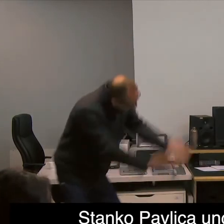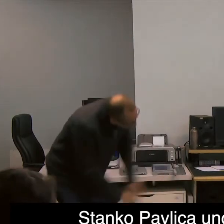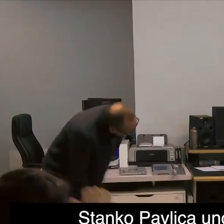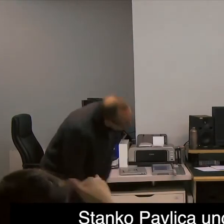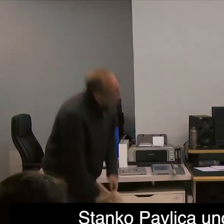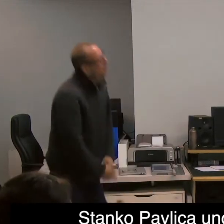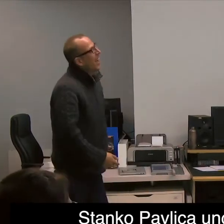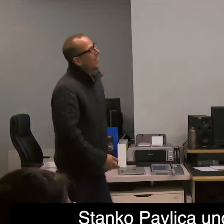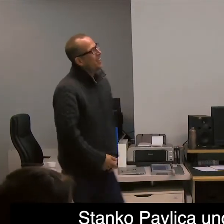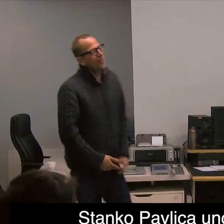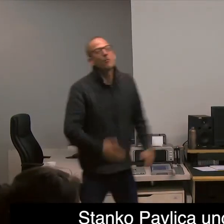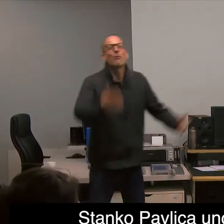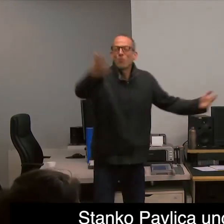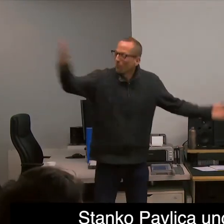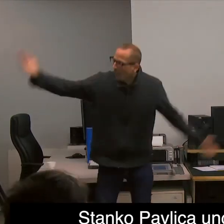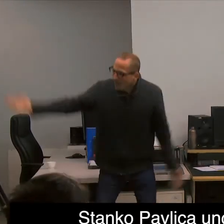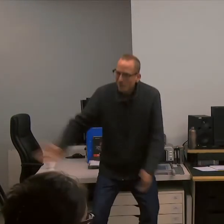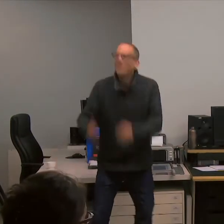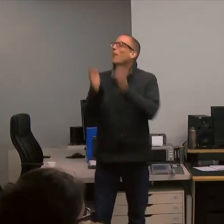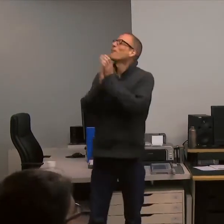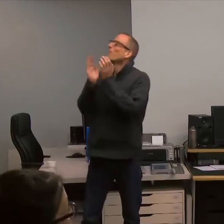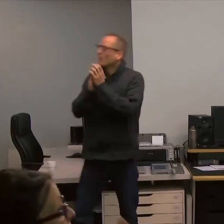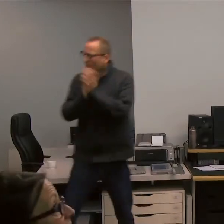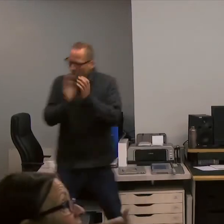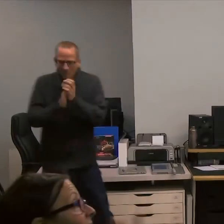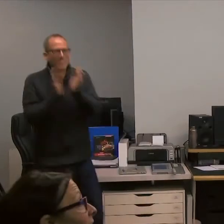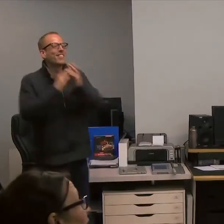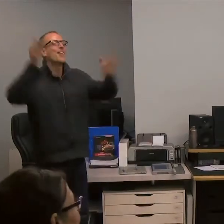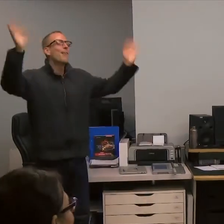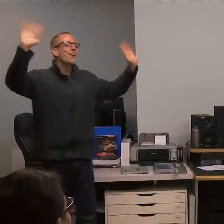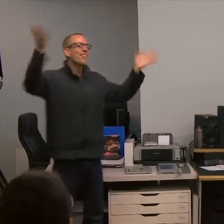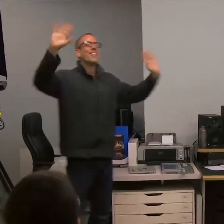vielen Dank für die Einladung. Focus 5, vielen Dank für die Einladung.